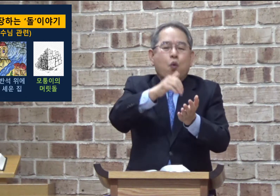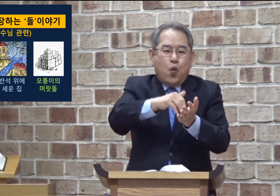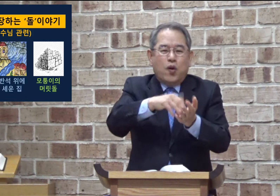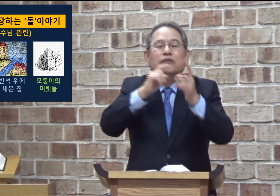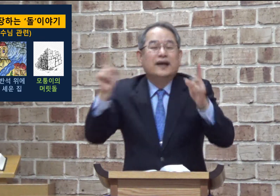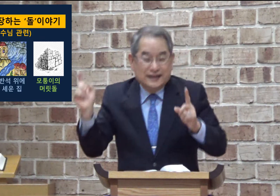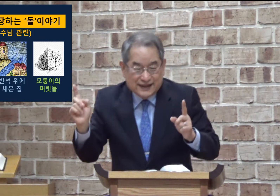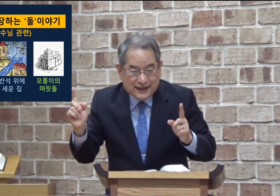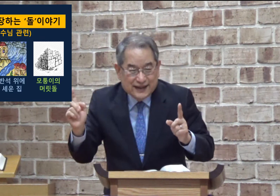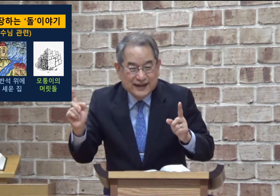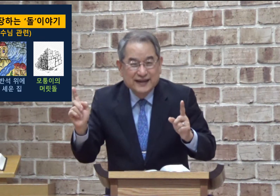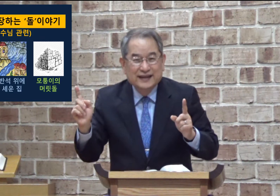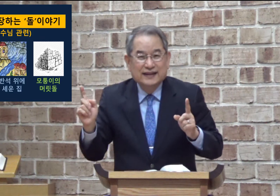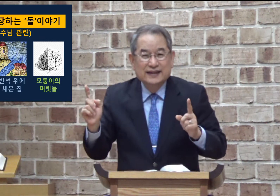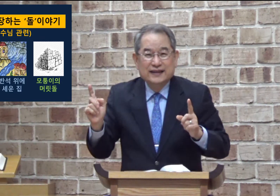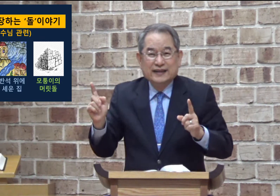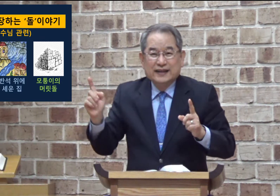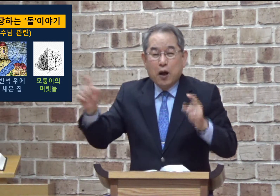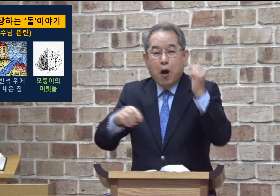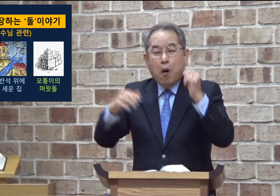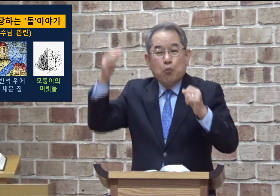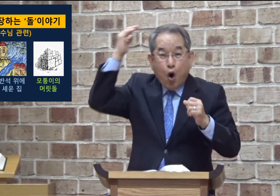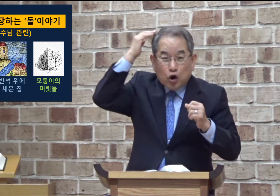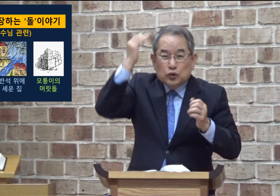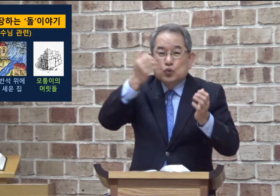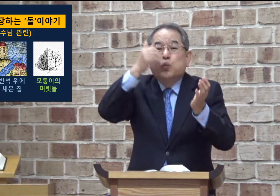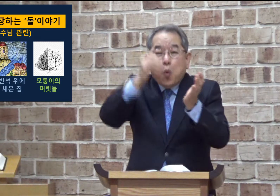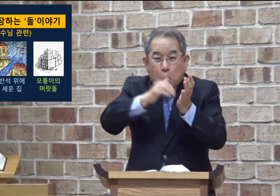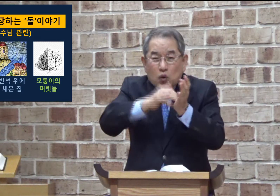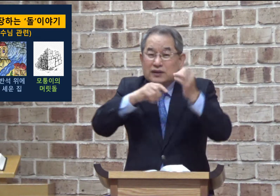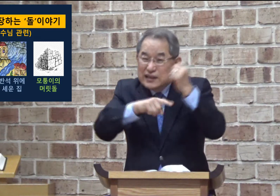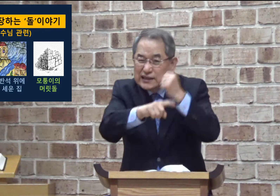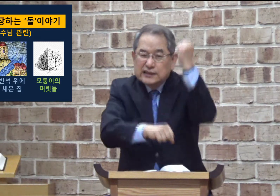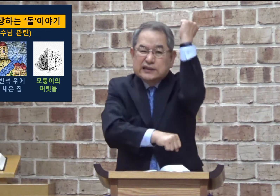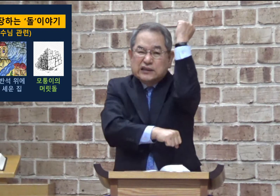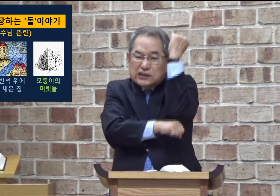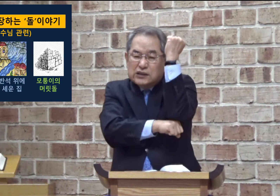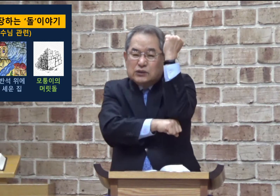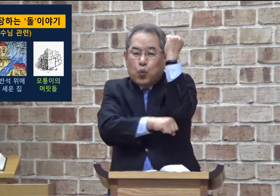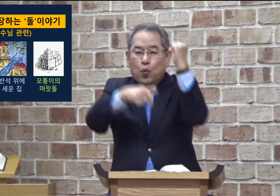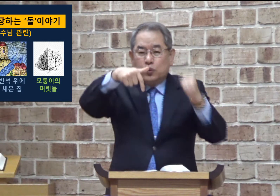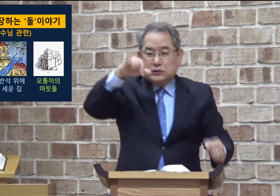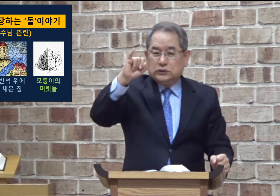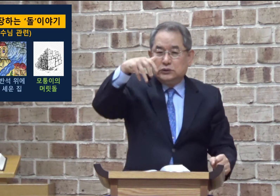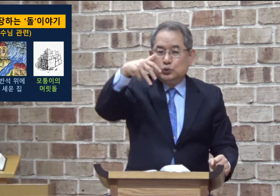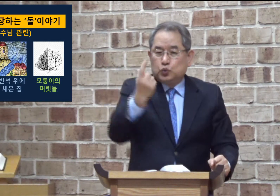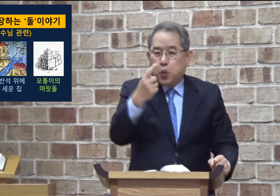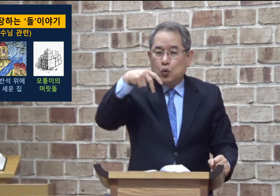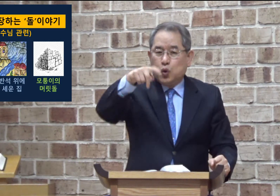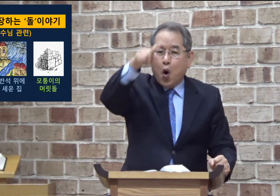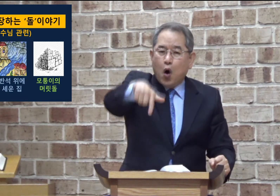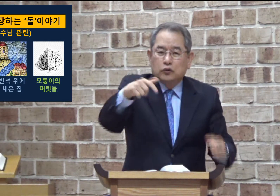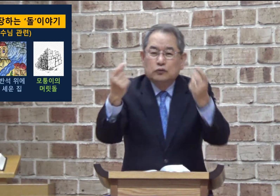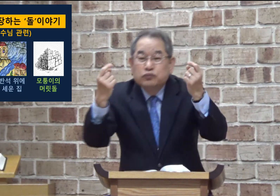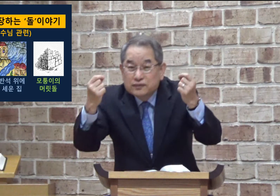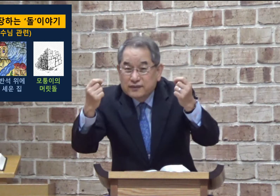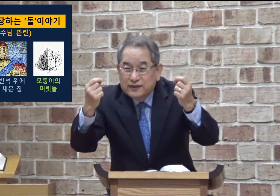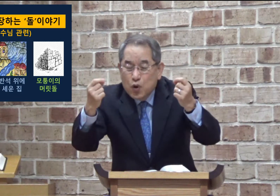머릿돌은 기초가 되는 돌입니다. 기초석이라고 부릅니다. 건축에서 기초가 중요합니다.